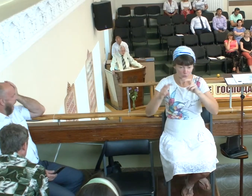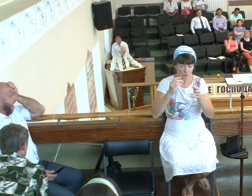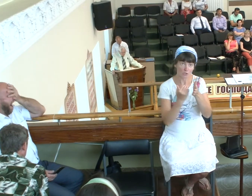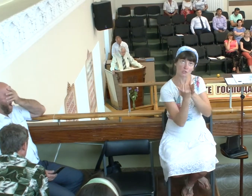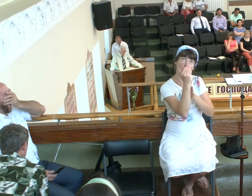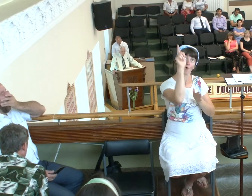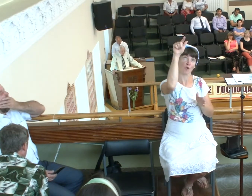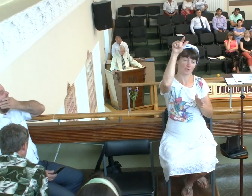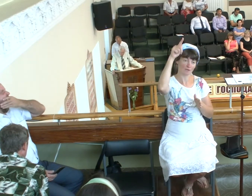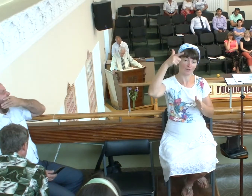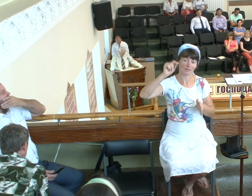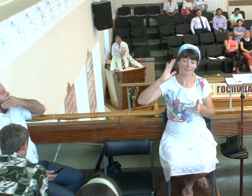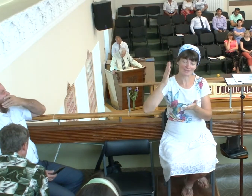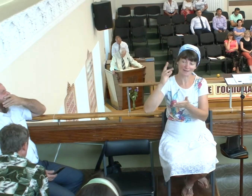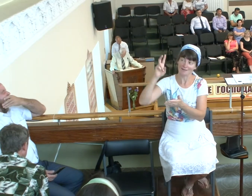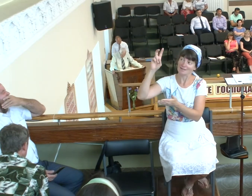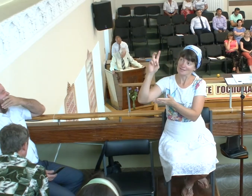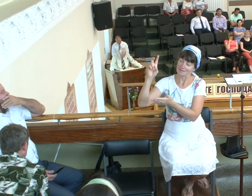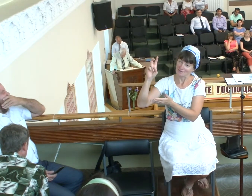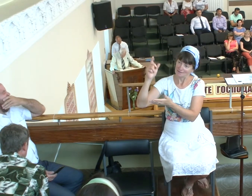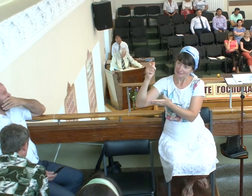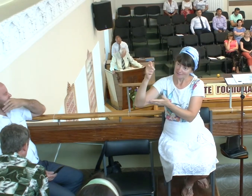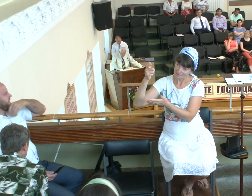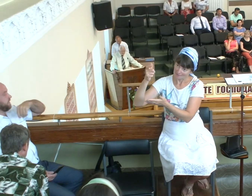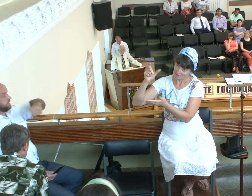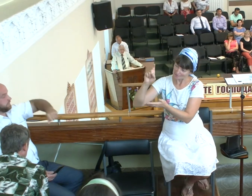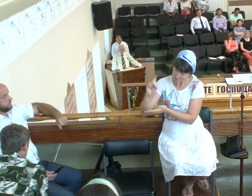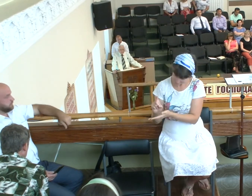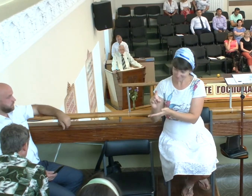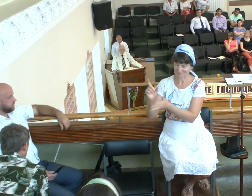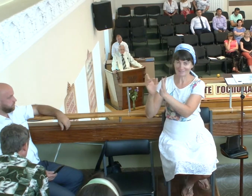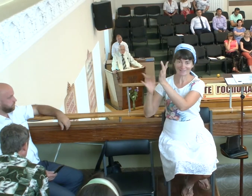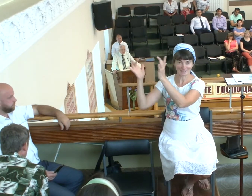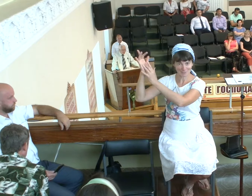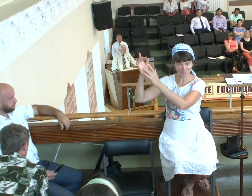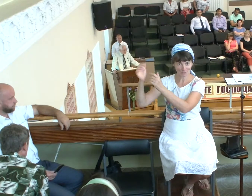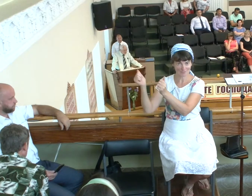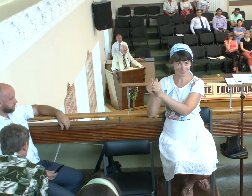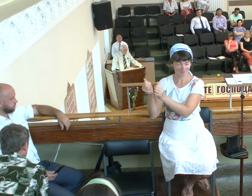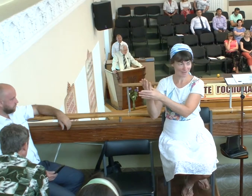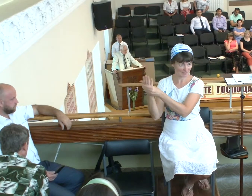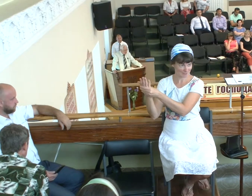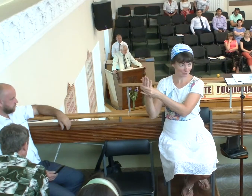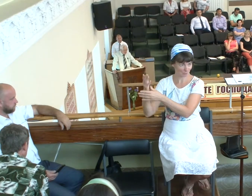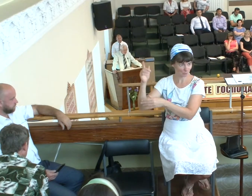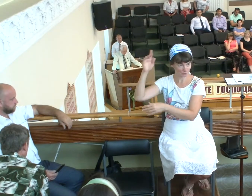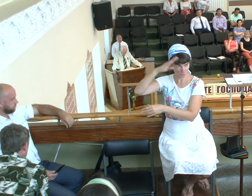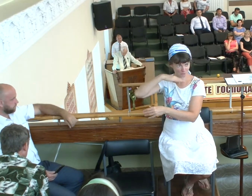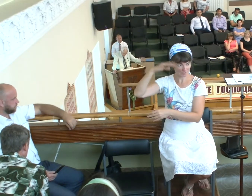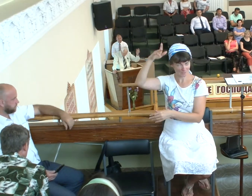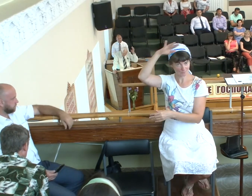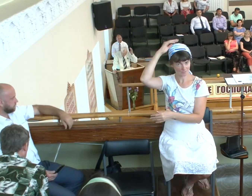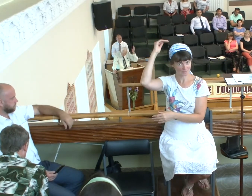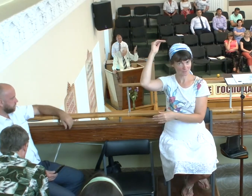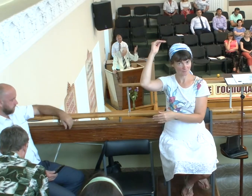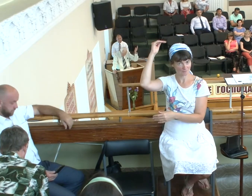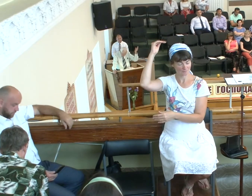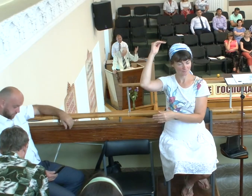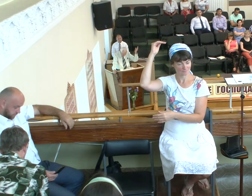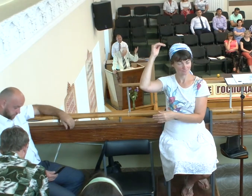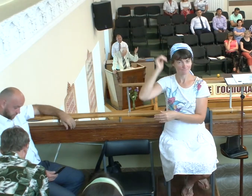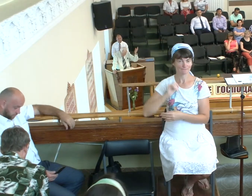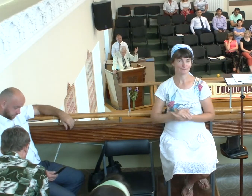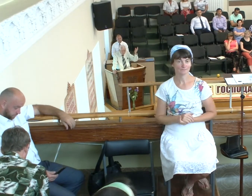лесной Бога. О горнем помышляйте, а не в земном. Почему так сказано? Потому что